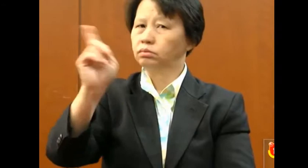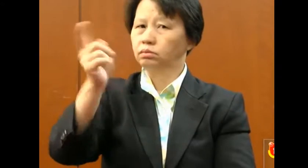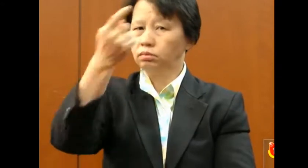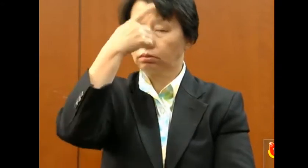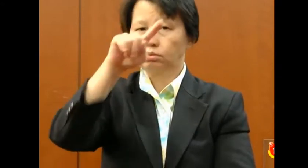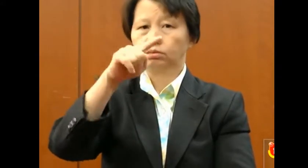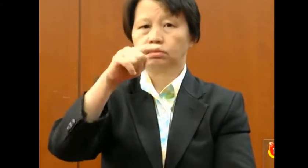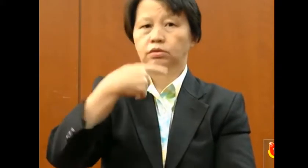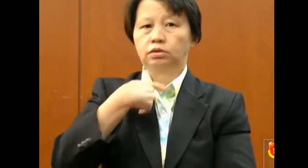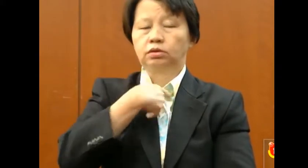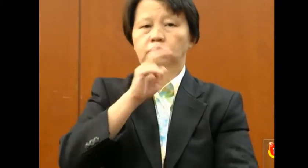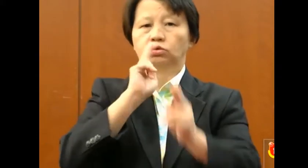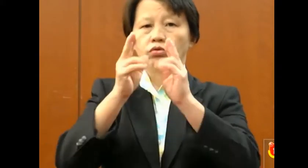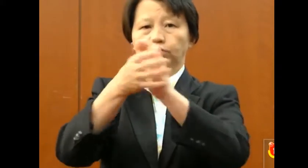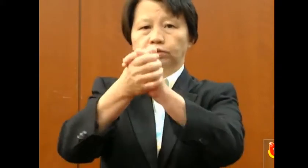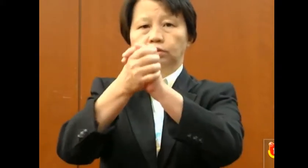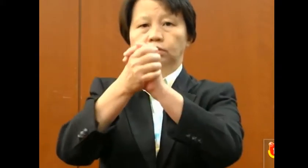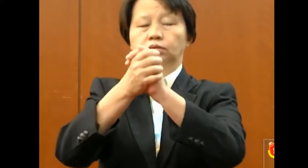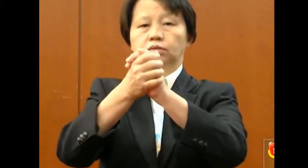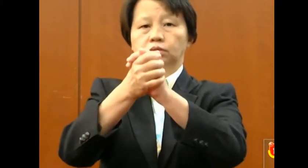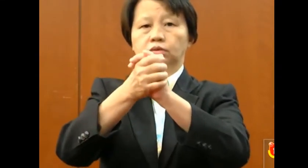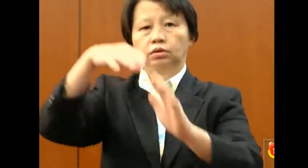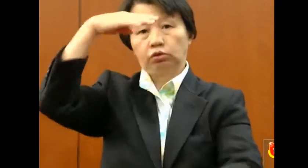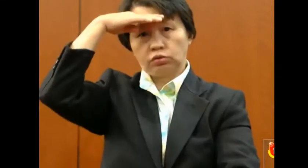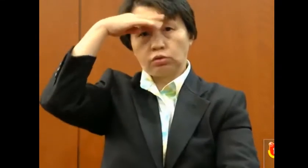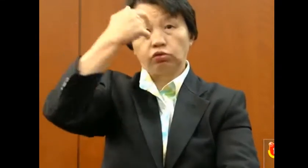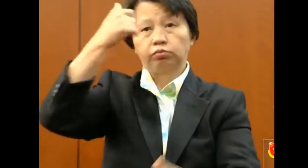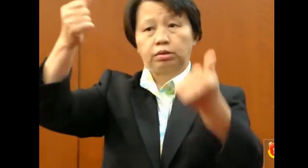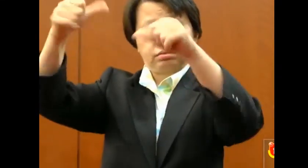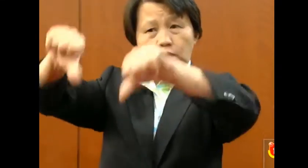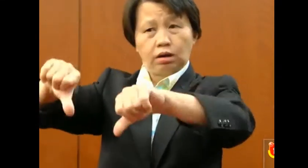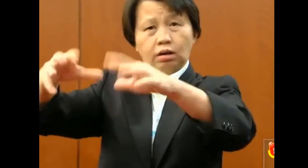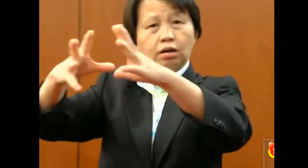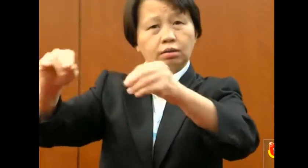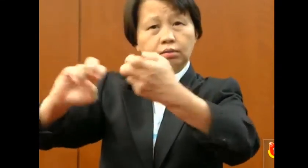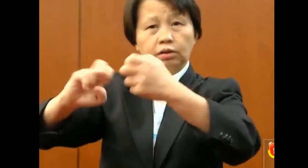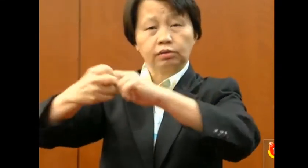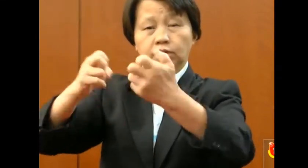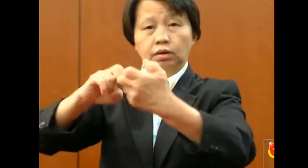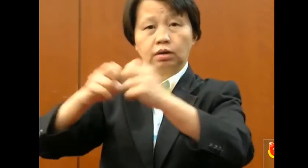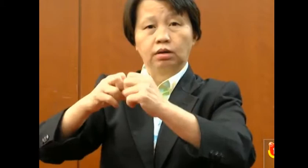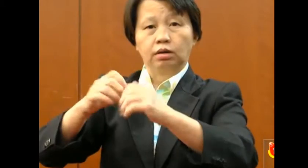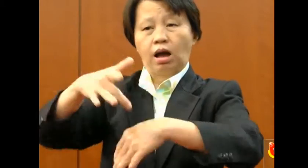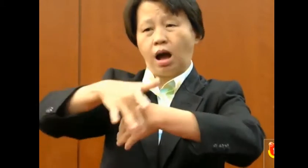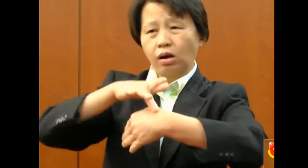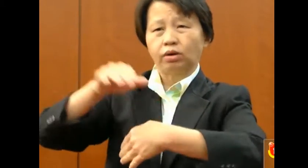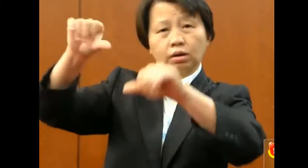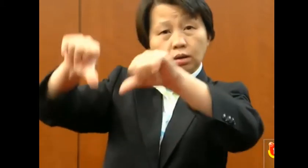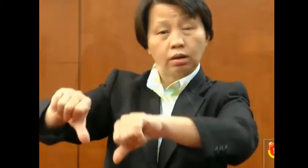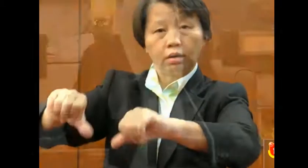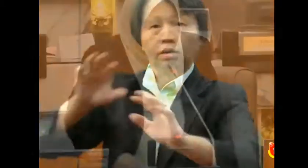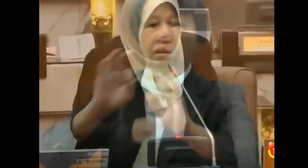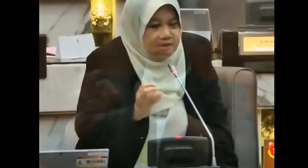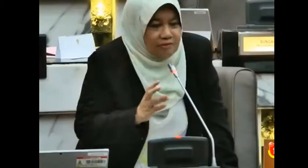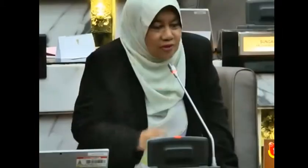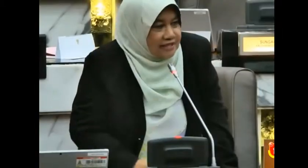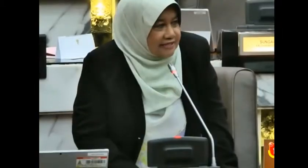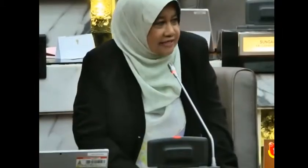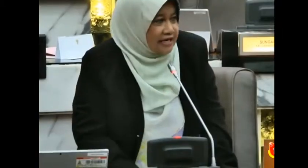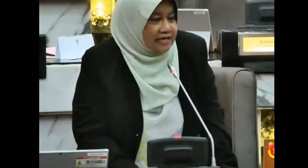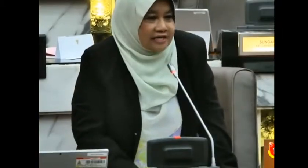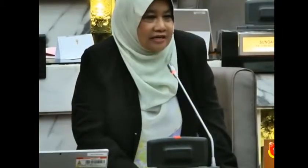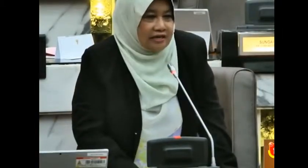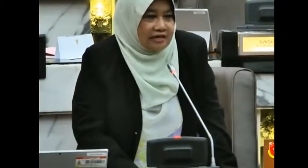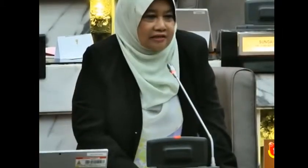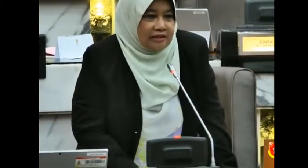beri tahniah pun kepada Kerajaan Negeri Johor kerana mereka gagal menangani masalah ini peringkat awal. Kerana pada mulanya 35 orang saja